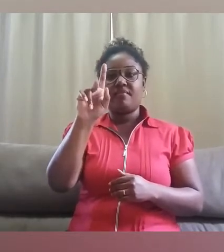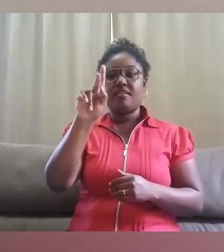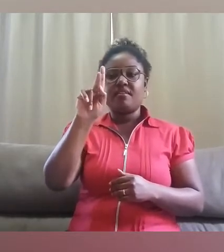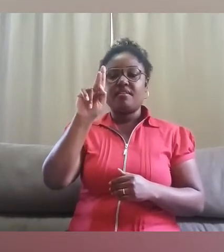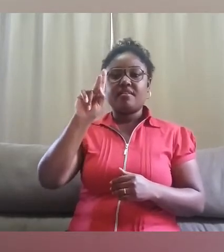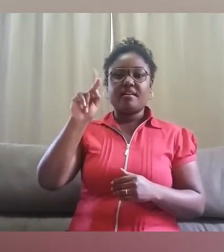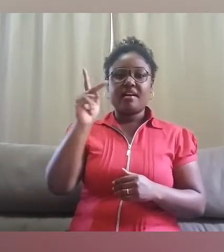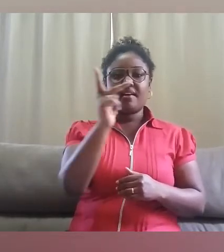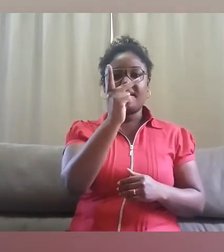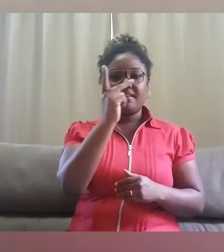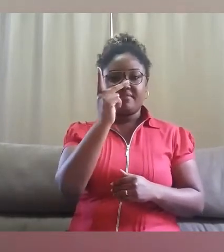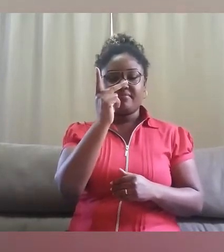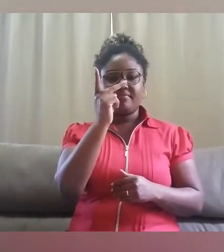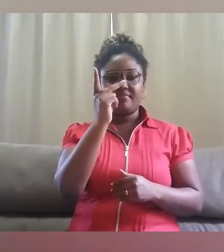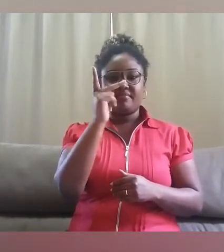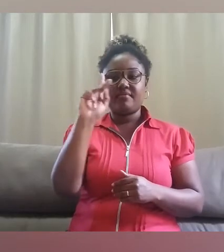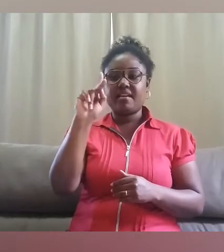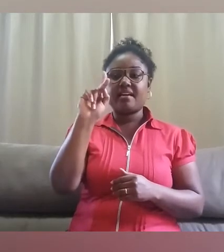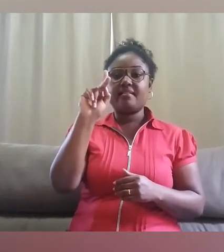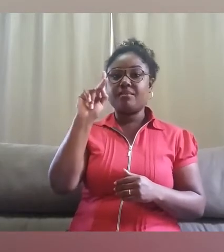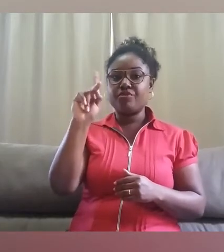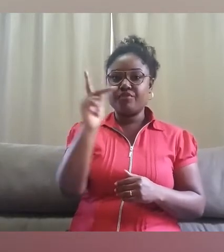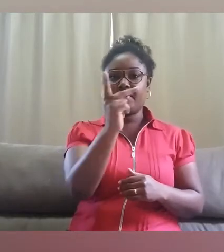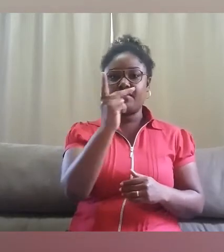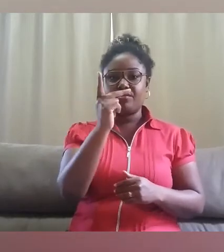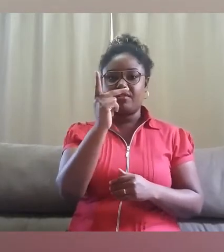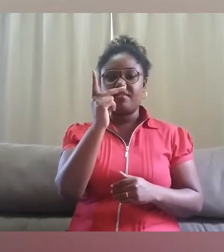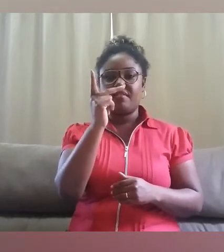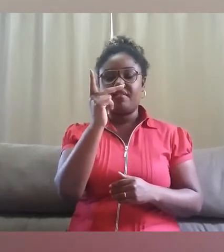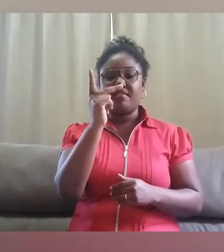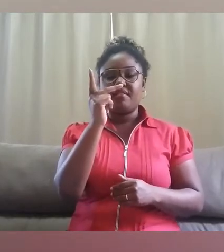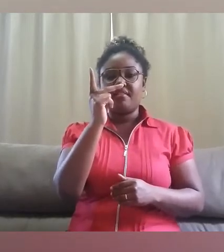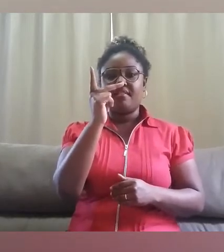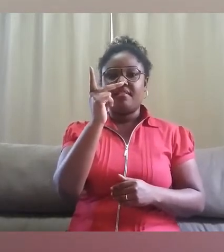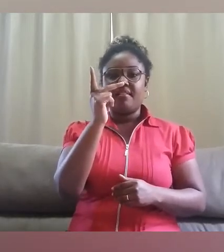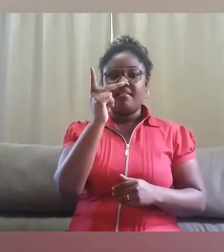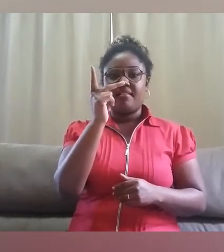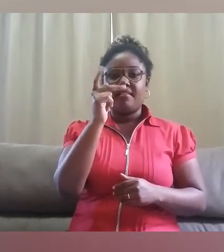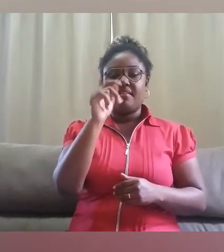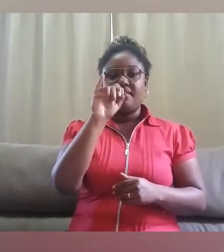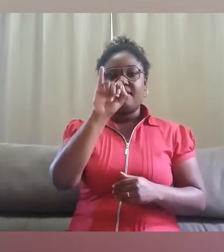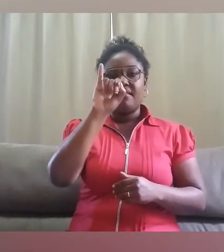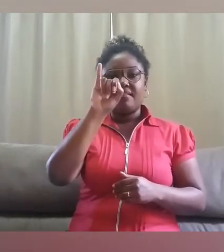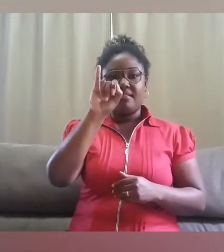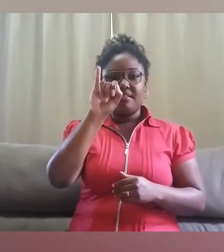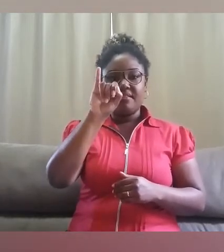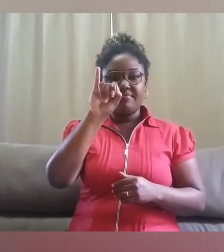H H tem movimento, ó I